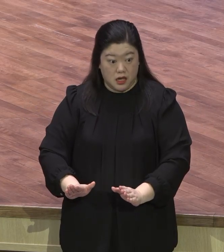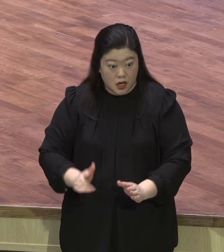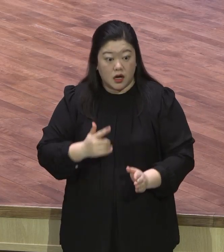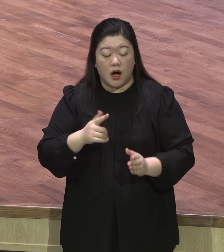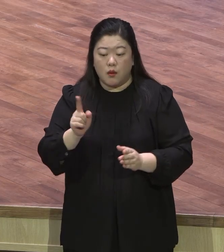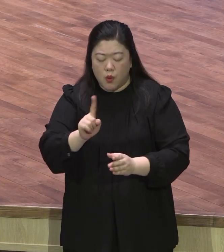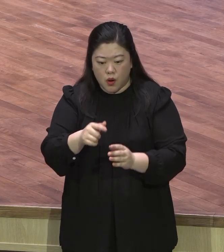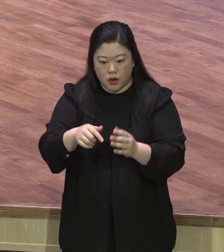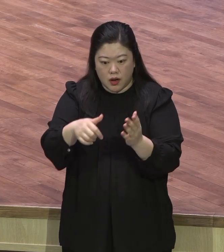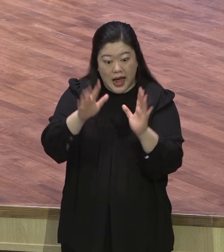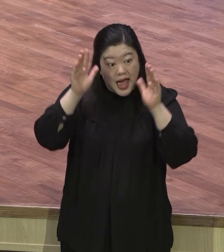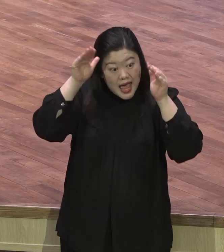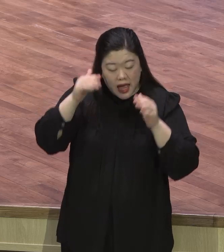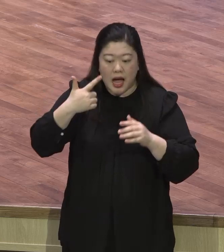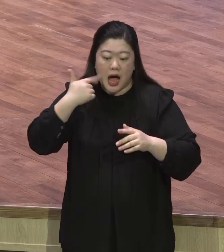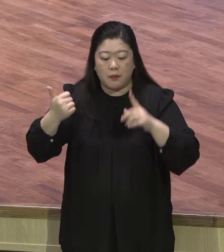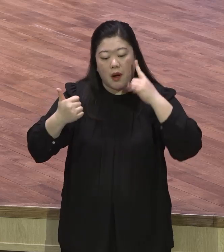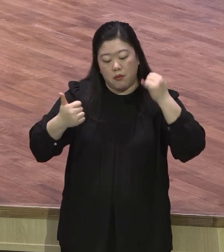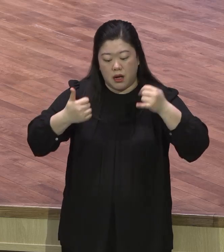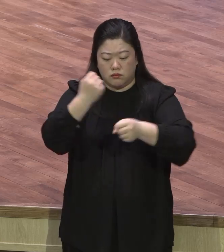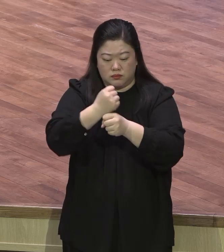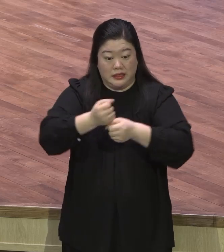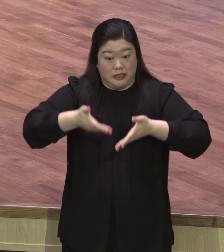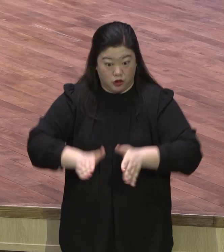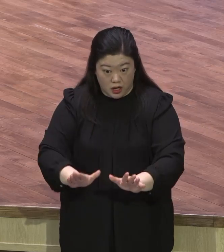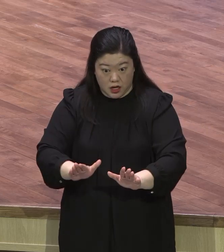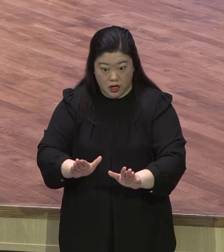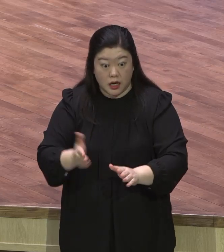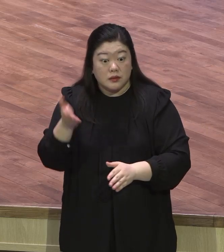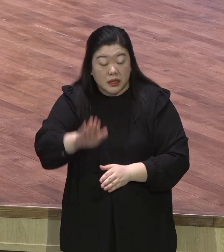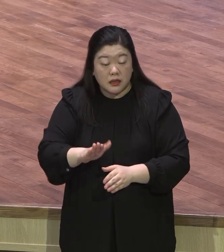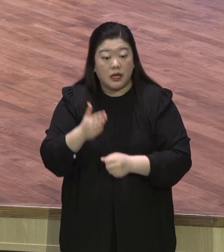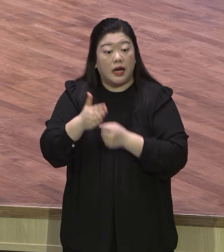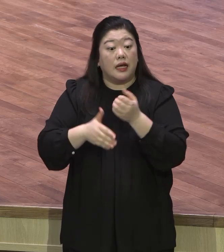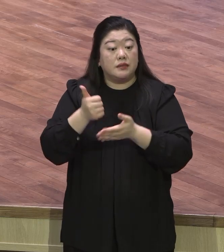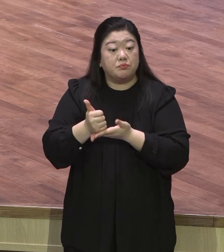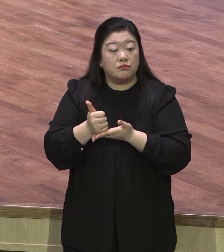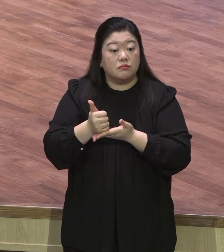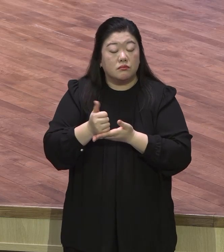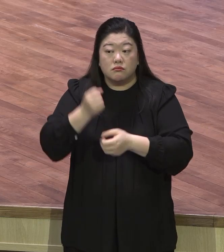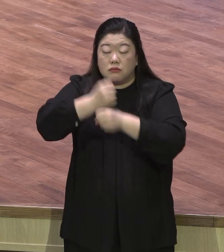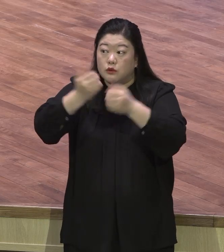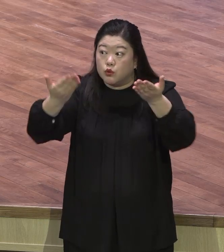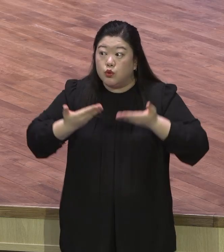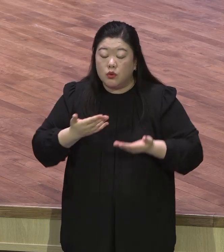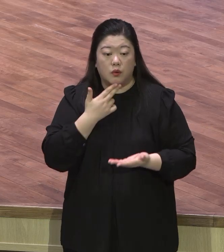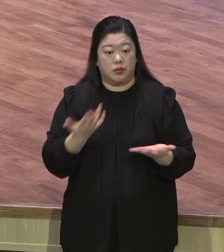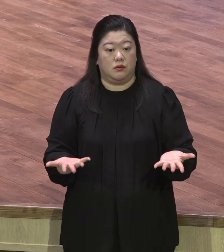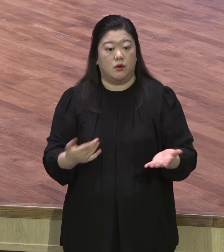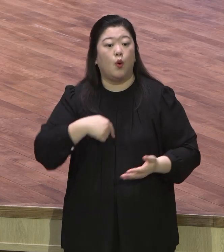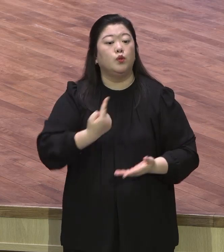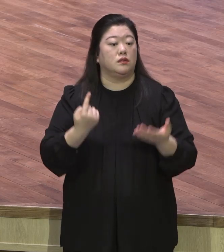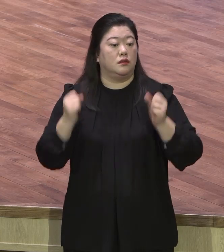창조하시는 창조주 하나님이라는 뜻이에요. 또 이 말은 누구에게